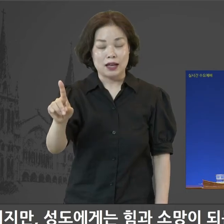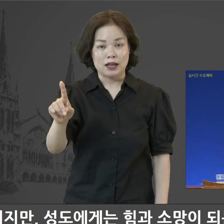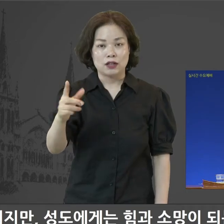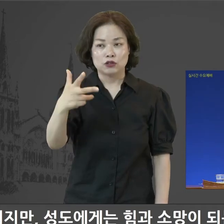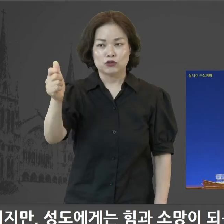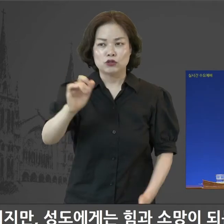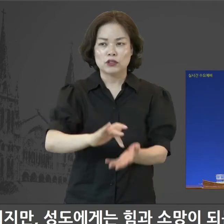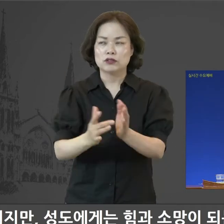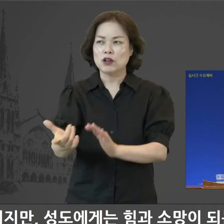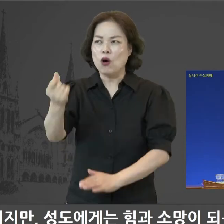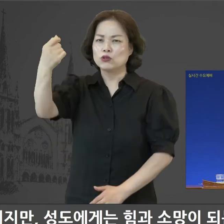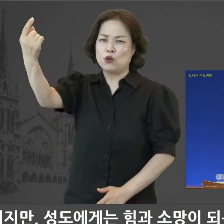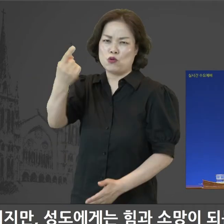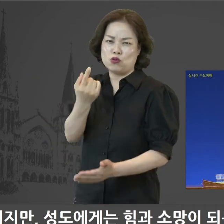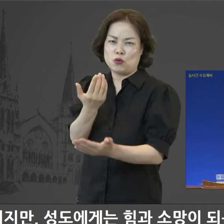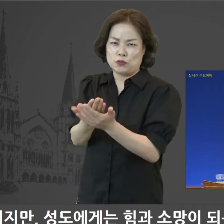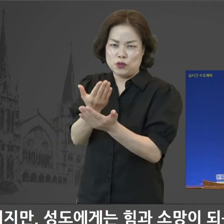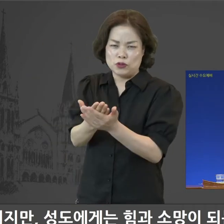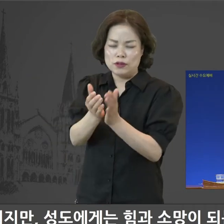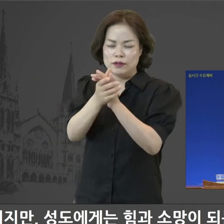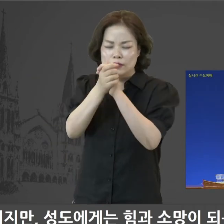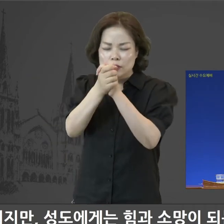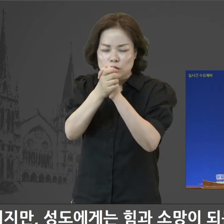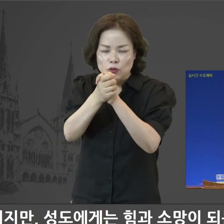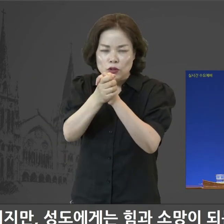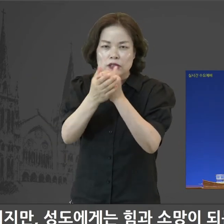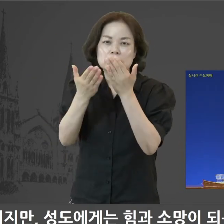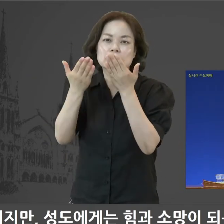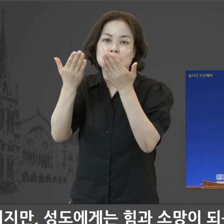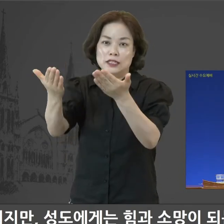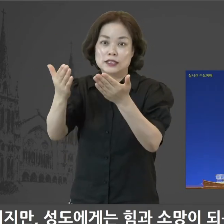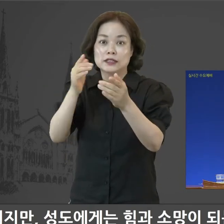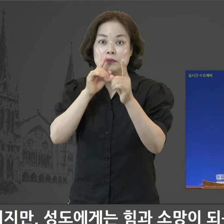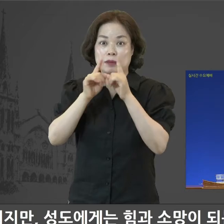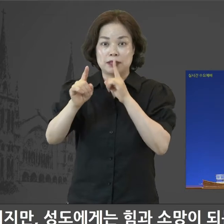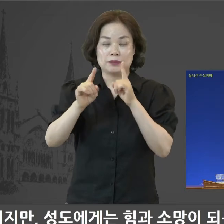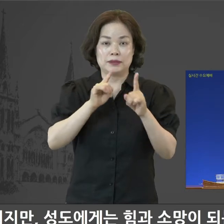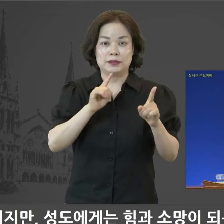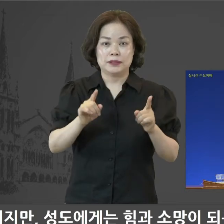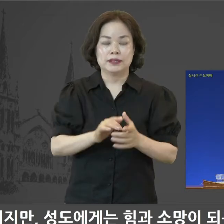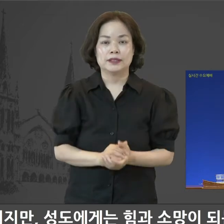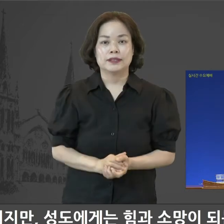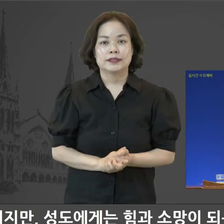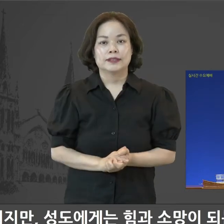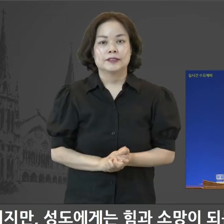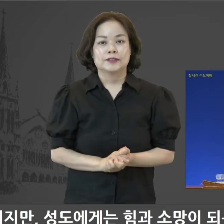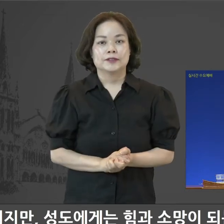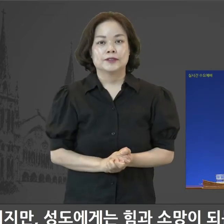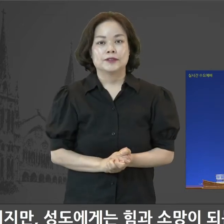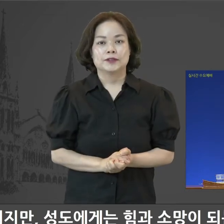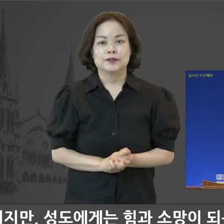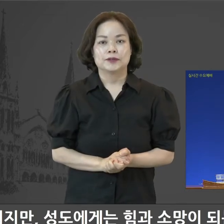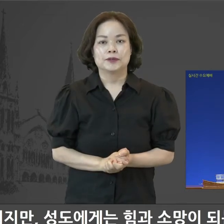기도가 터져 나오게 만드는 말씀이라는 의미입니다.